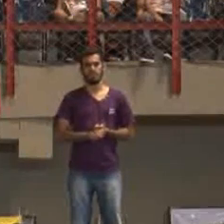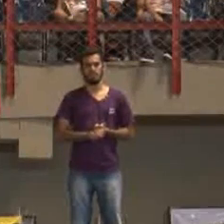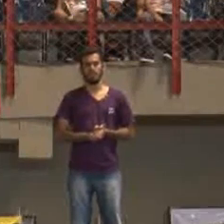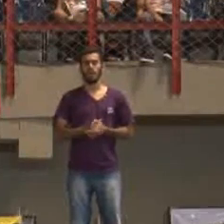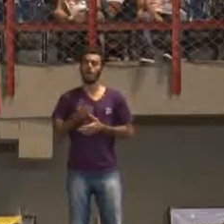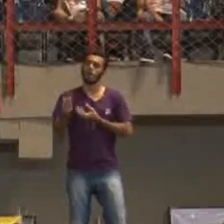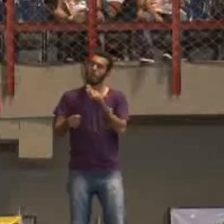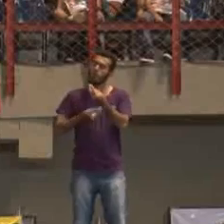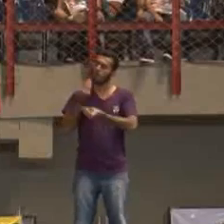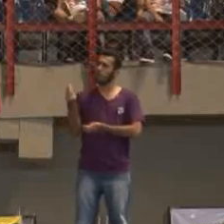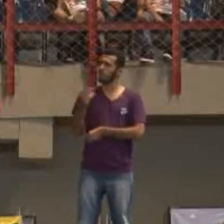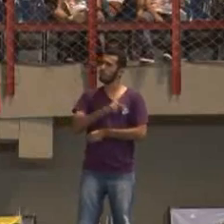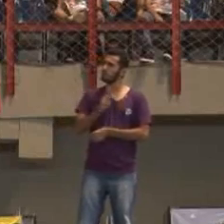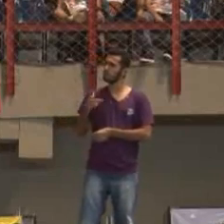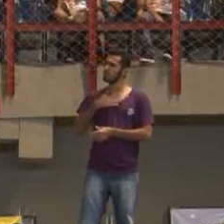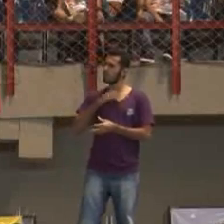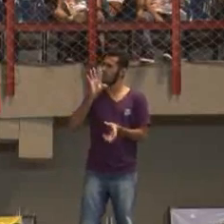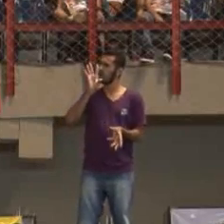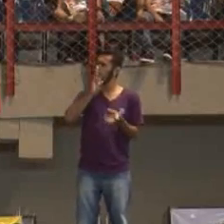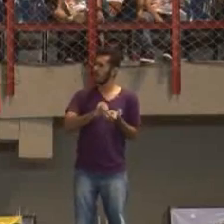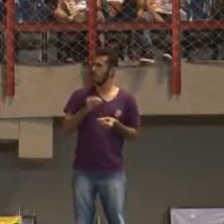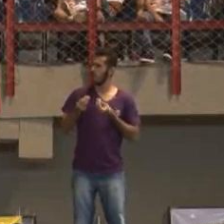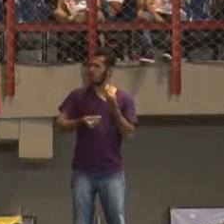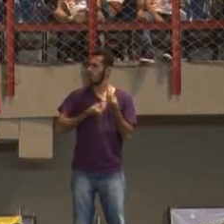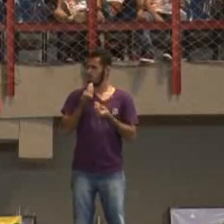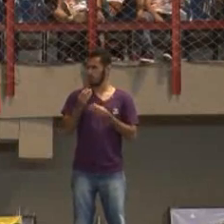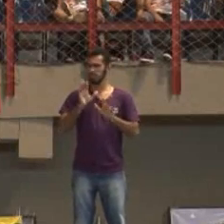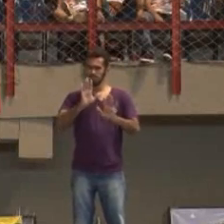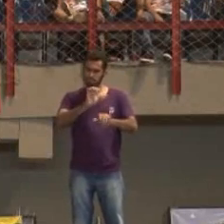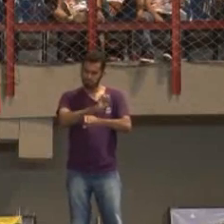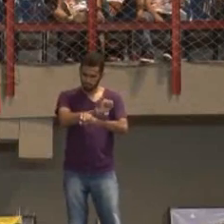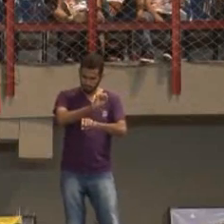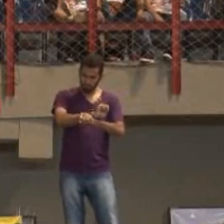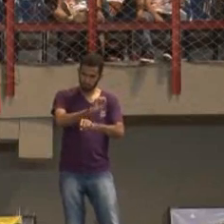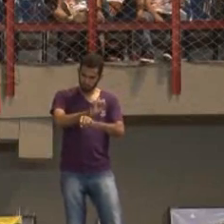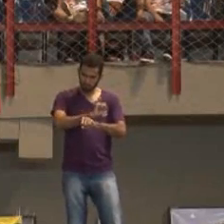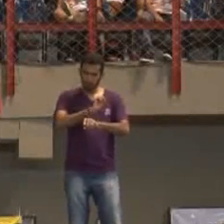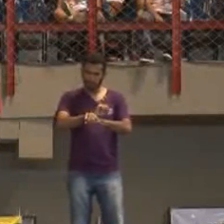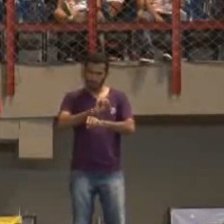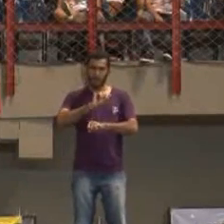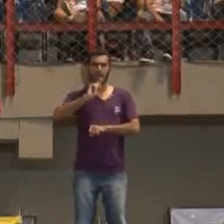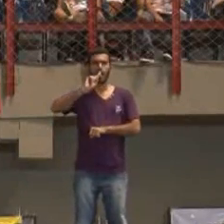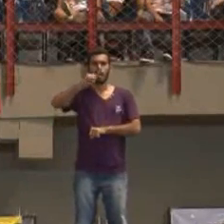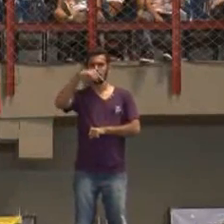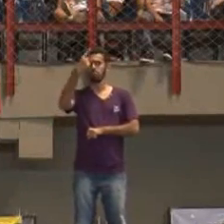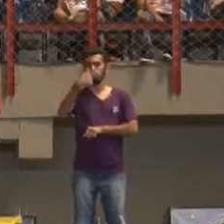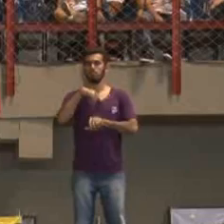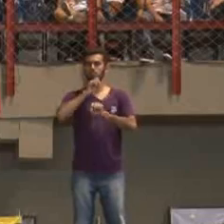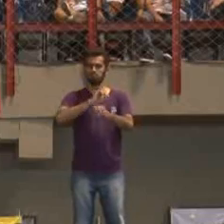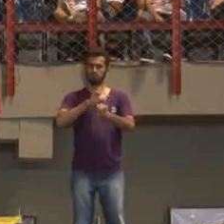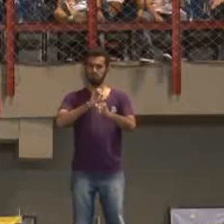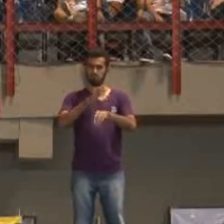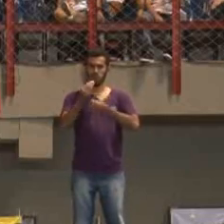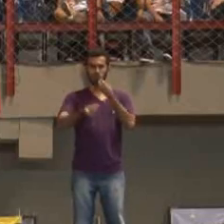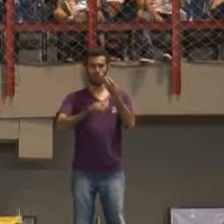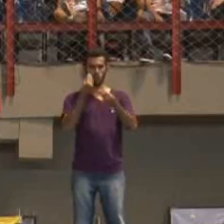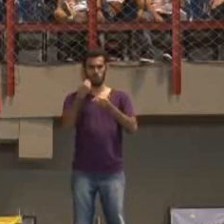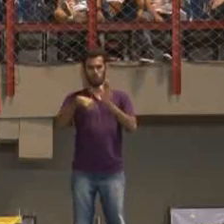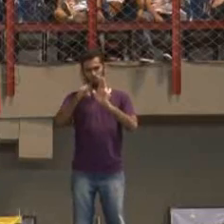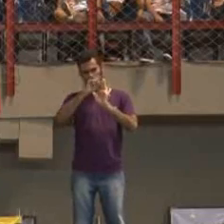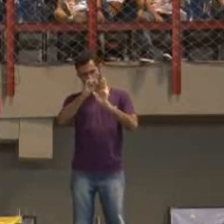Professora, como é que eu faço a minha conclusão, então? Vamos esperar, porque nós vamos dar outras aulas sobre a estruturação do texto,